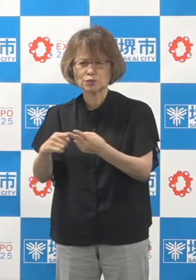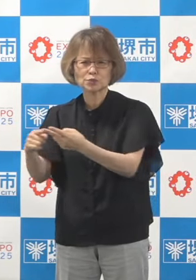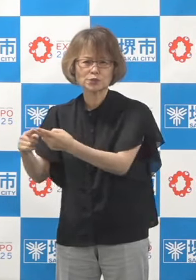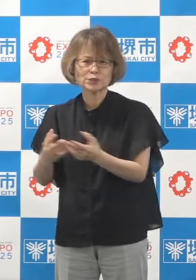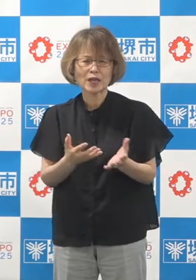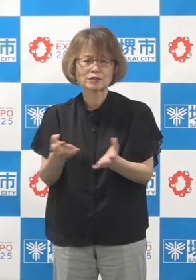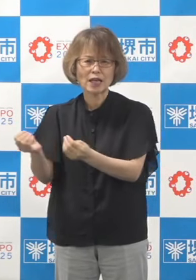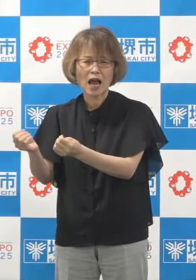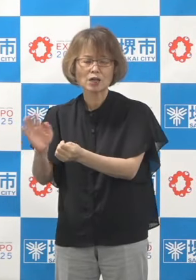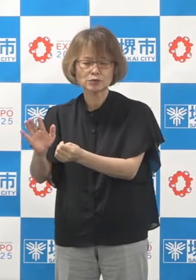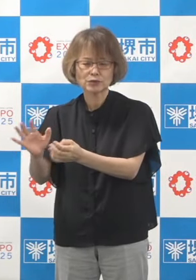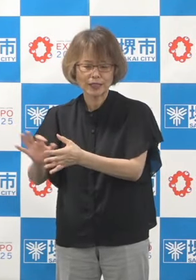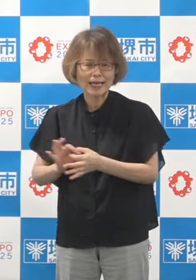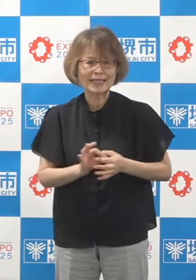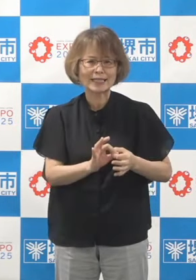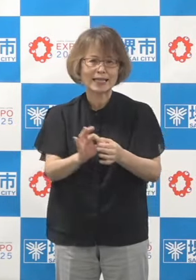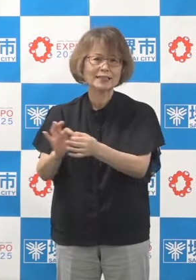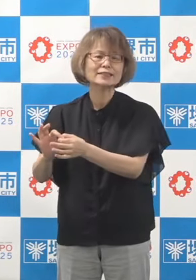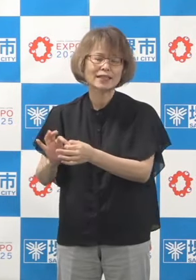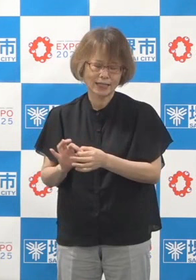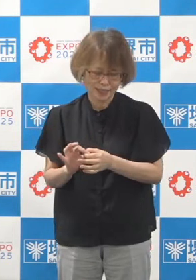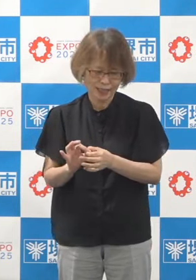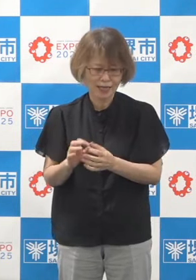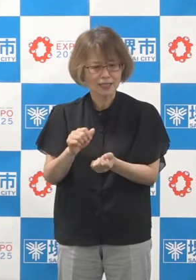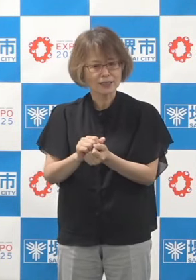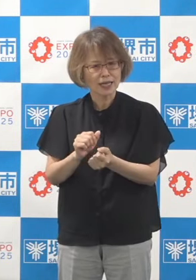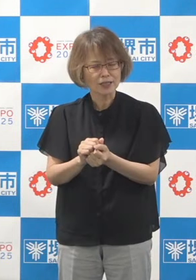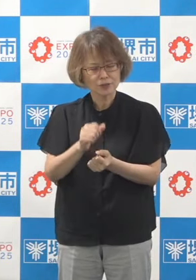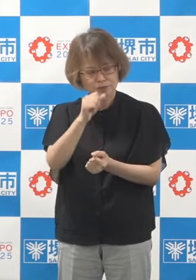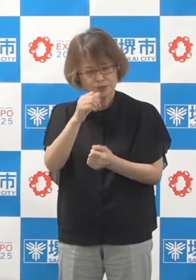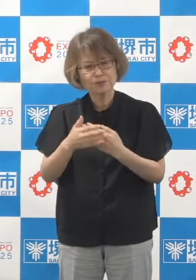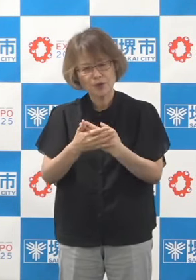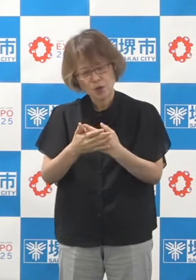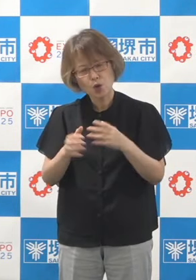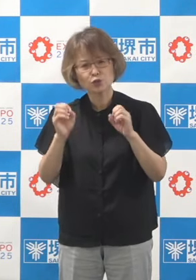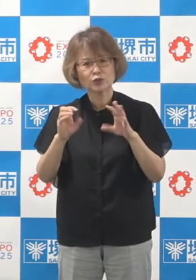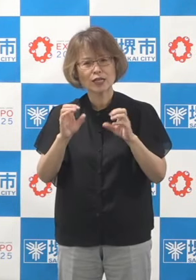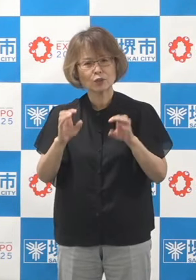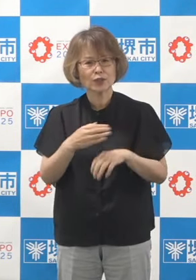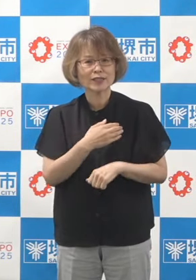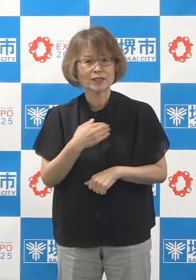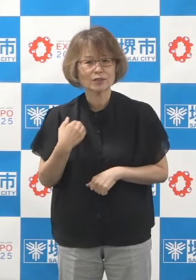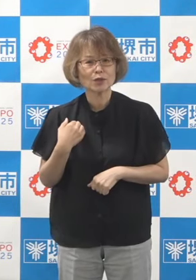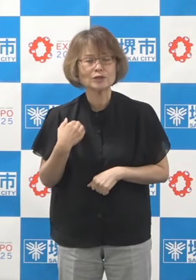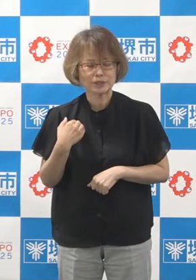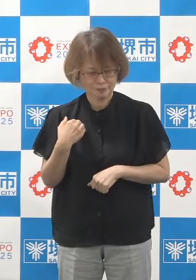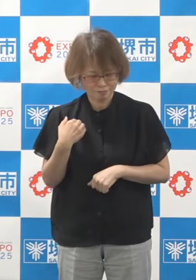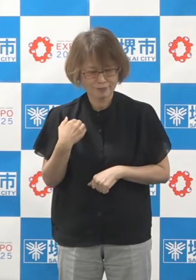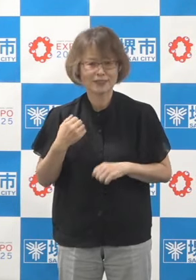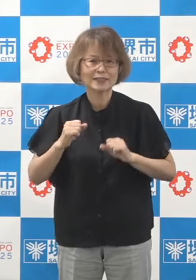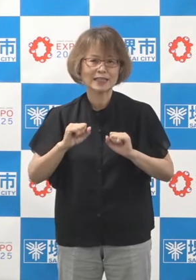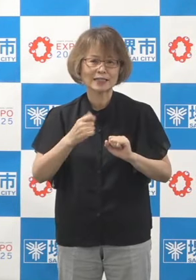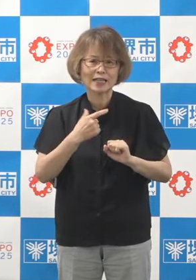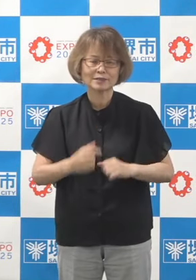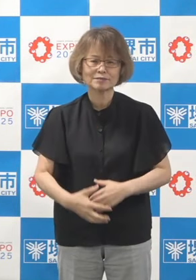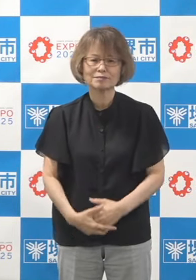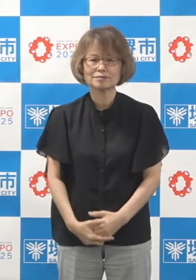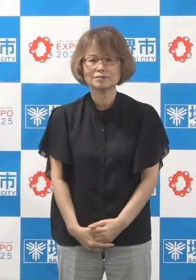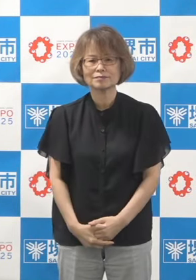ひ堺の魅力が全国的にも伝わるような取り組み、さらに進化をさせることができればと考えています